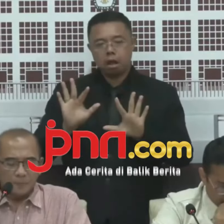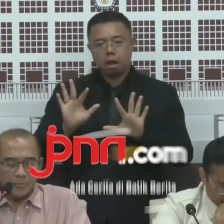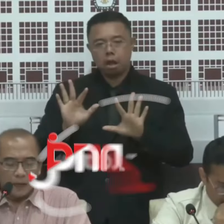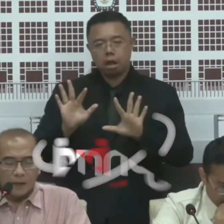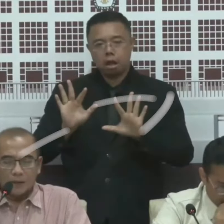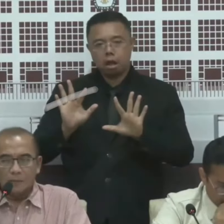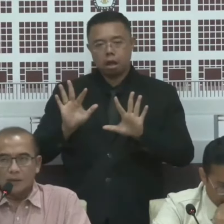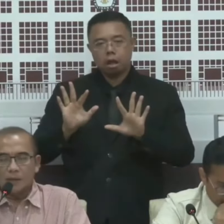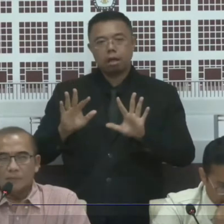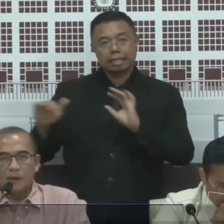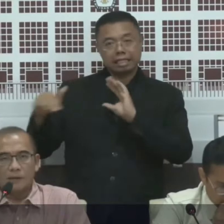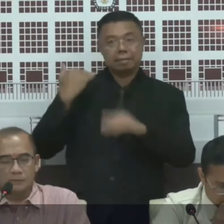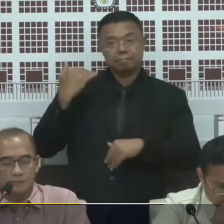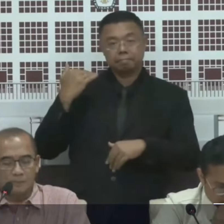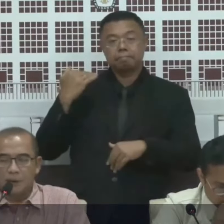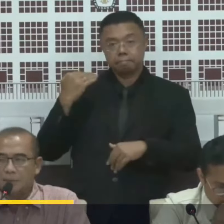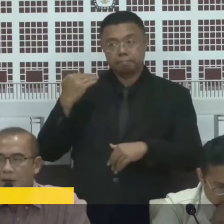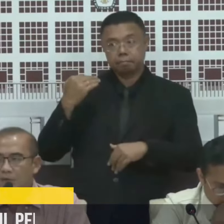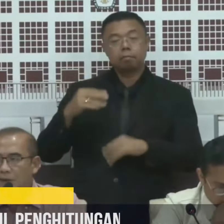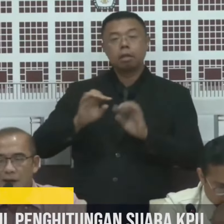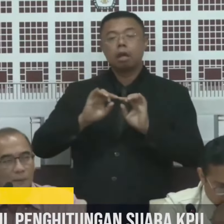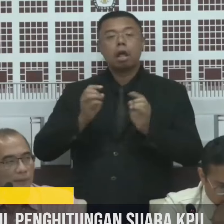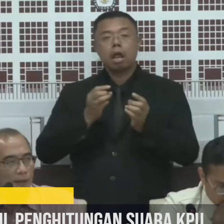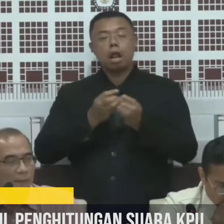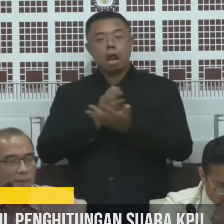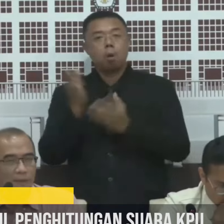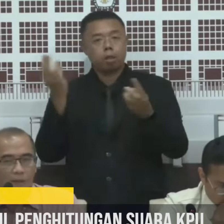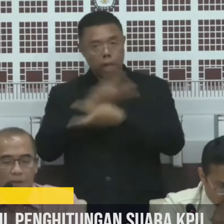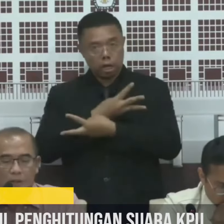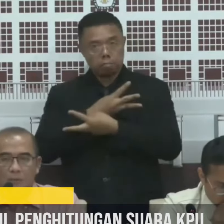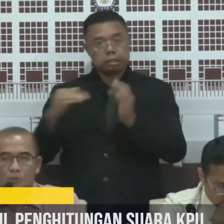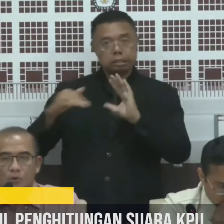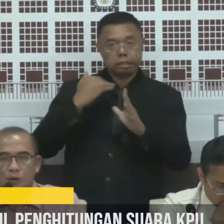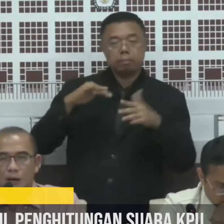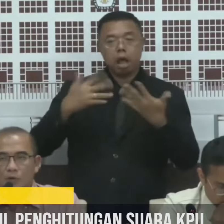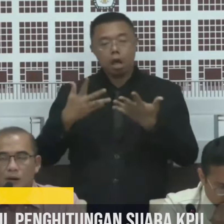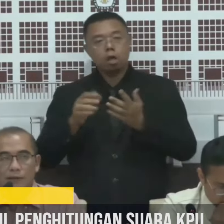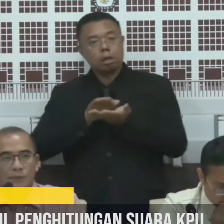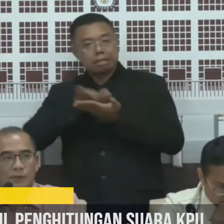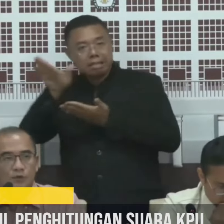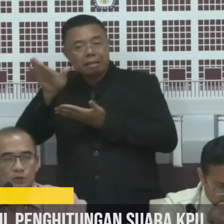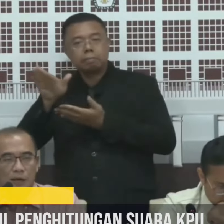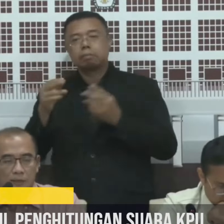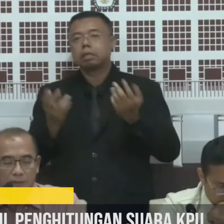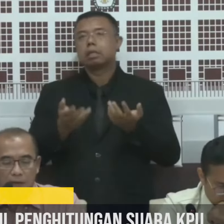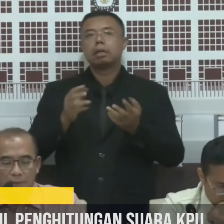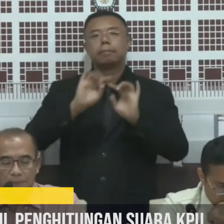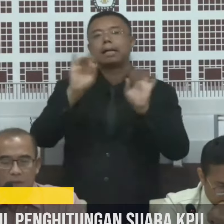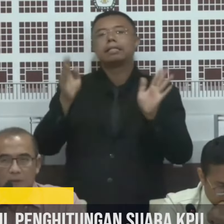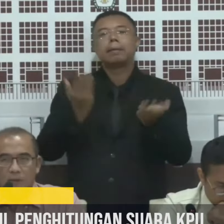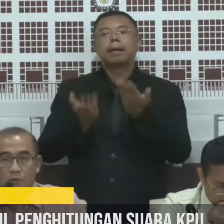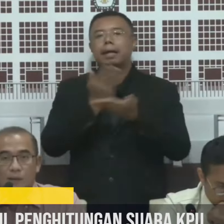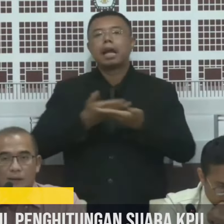Ketua Komisi Pemilihan Umum Hasyim Asy'ari menyampaikan permohonan maaf kepada publik akibat kesalahan dalam pendataan jumlah suara di platform